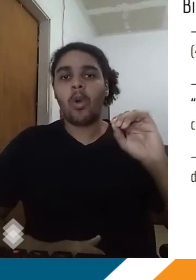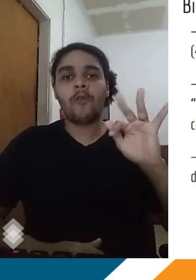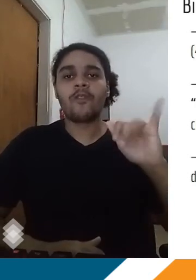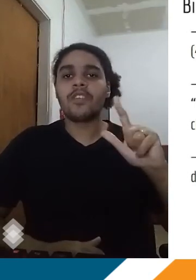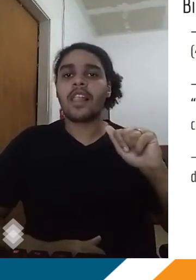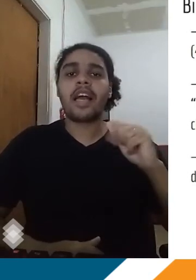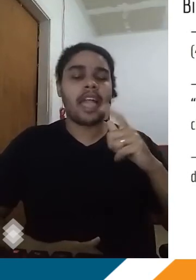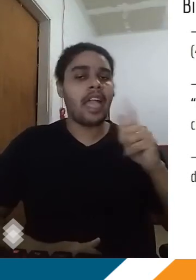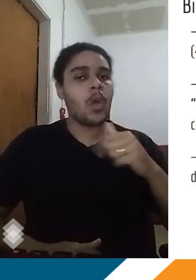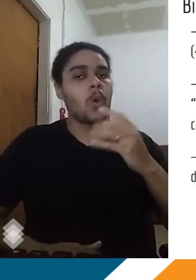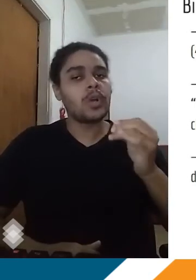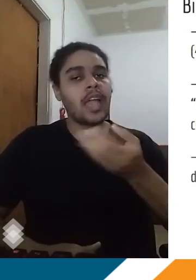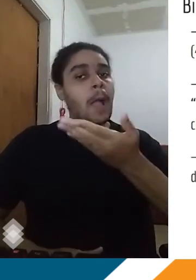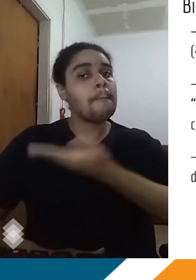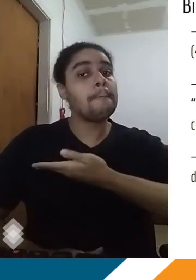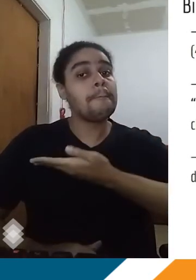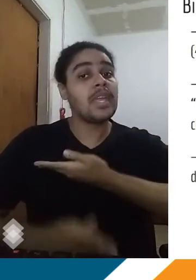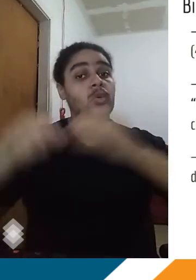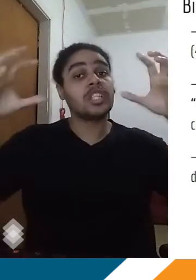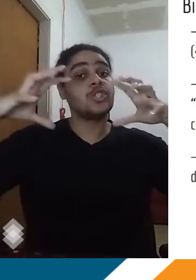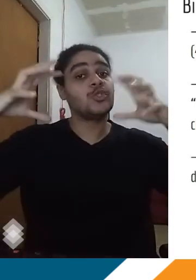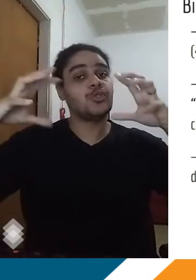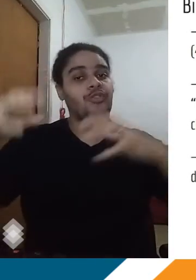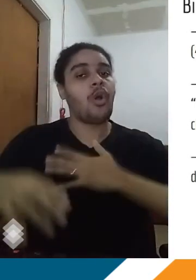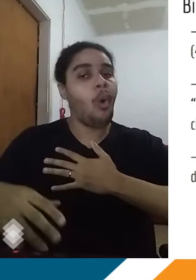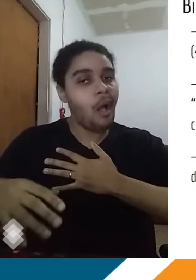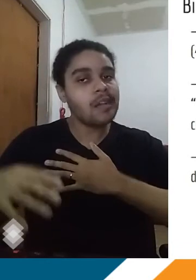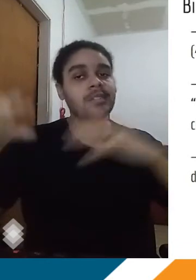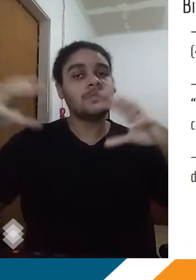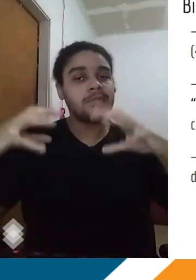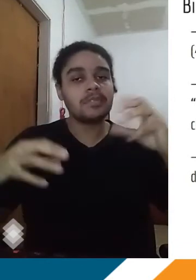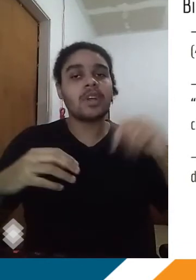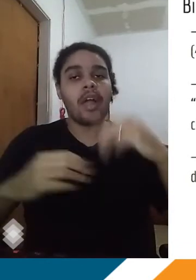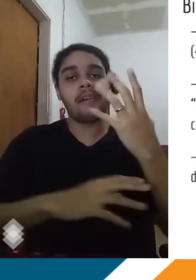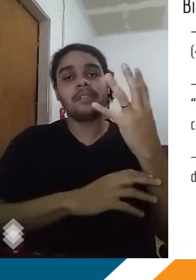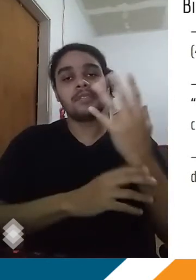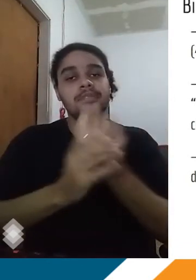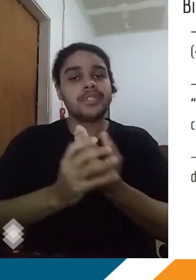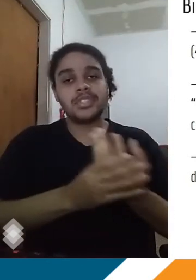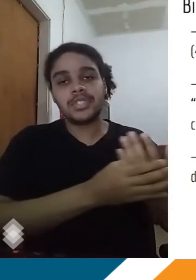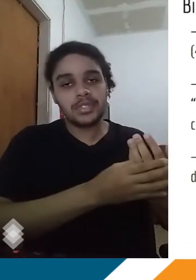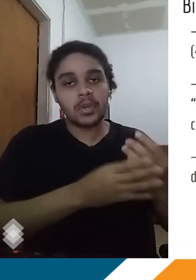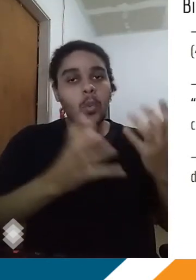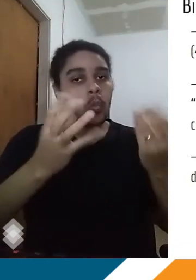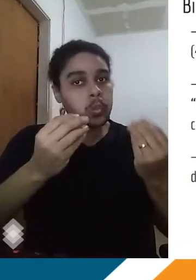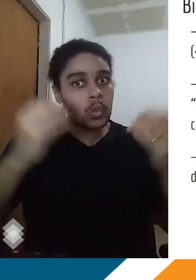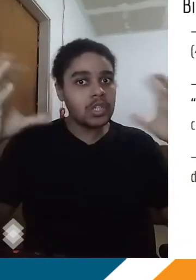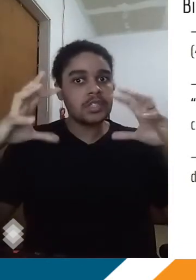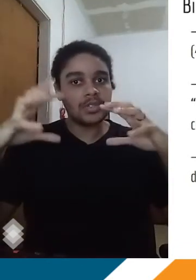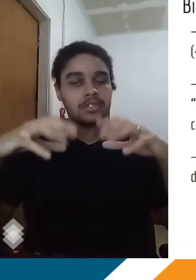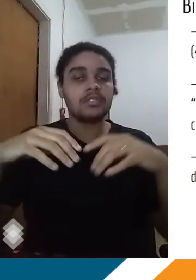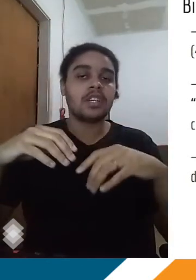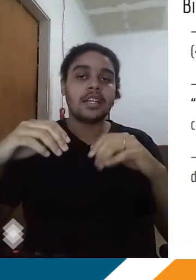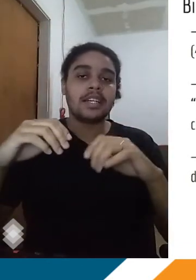chuva, filos, amigo, portanto, amigo das chuvas. É uma vegetação com uma grande incidência de chuvas. E o densa vem dessa